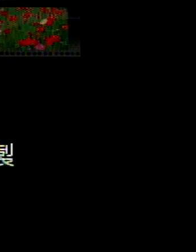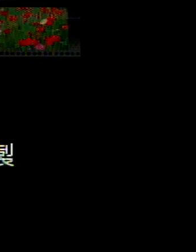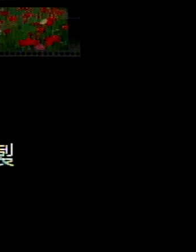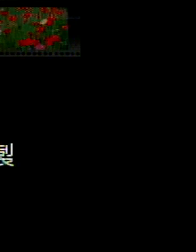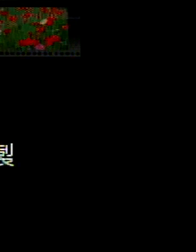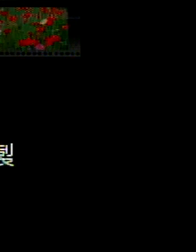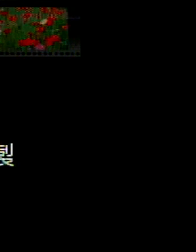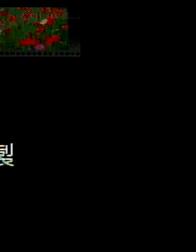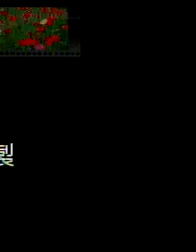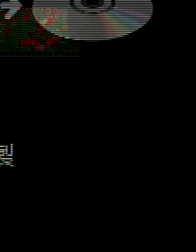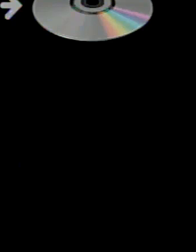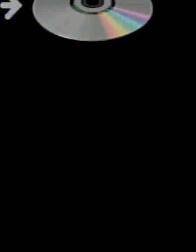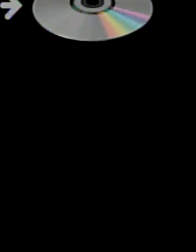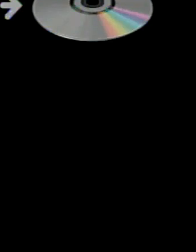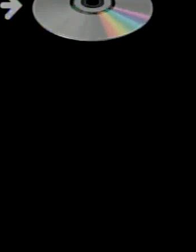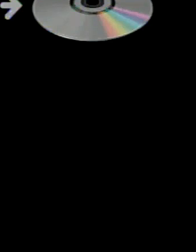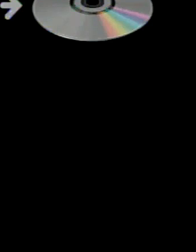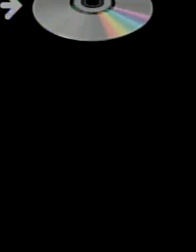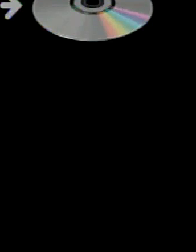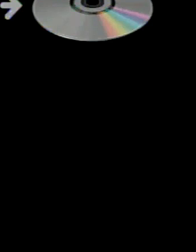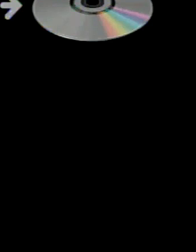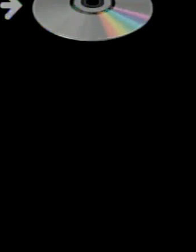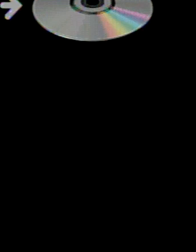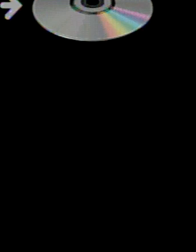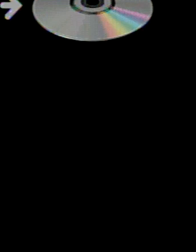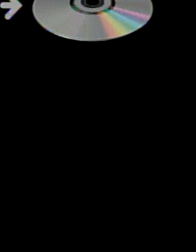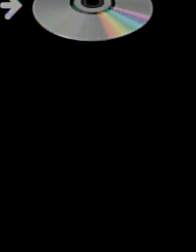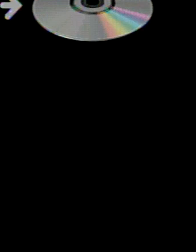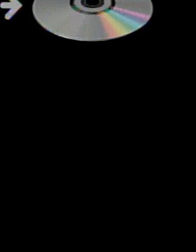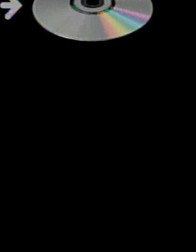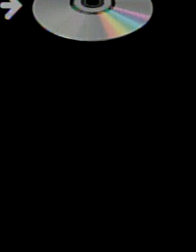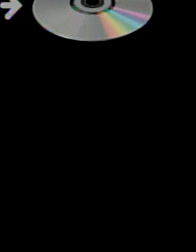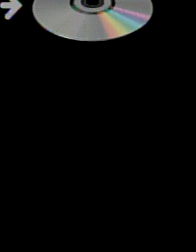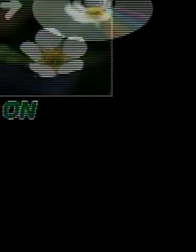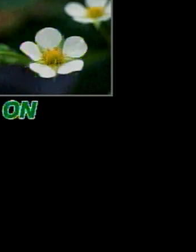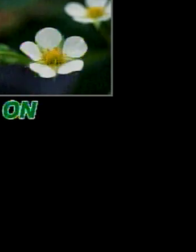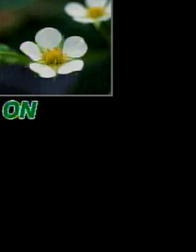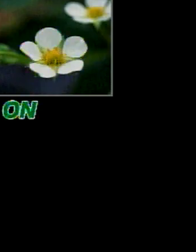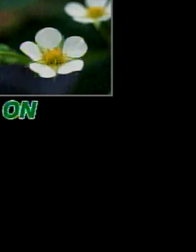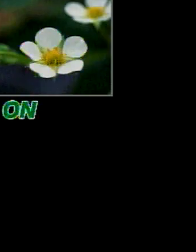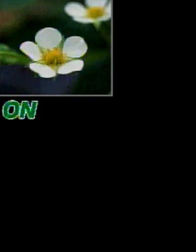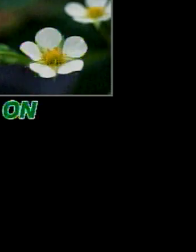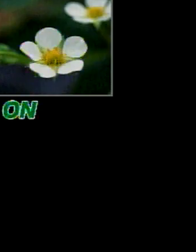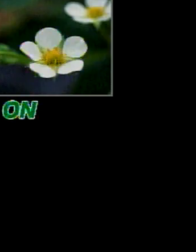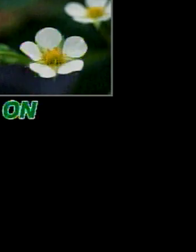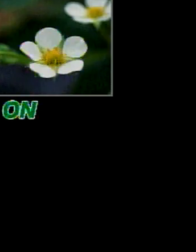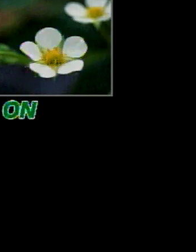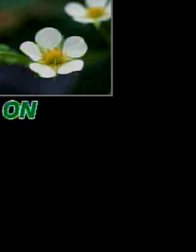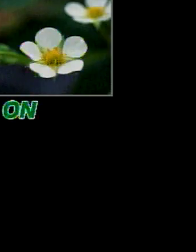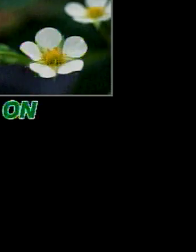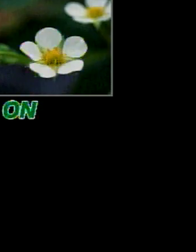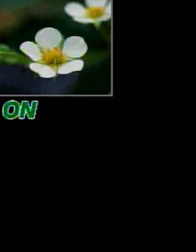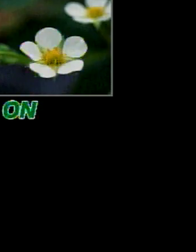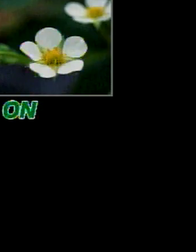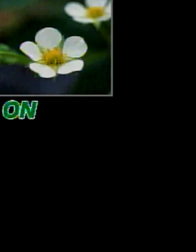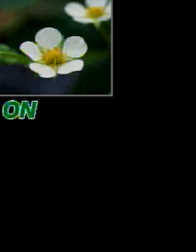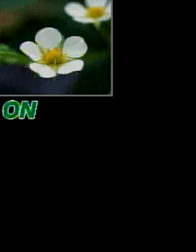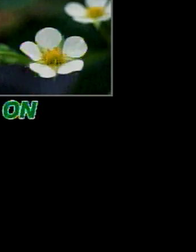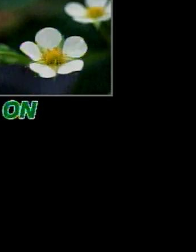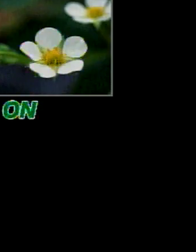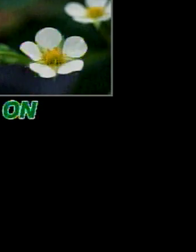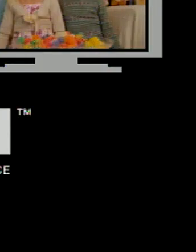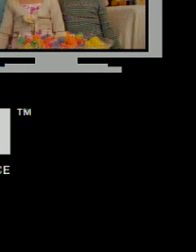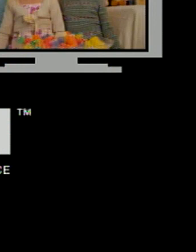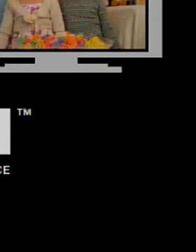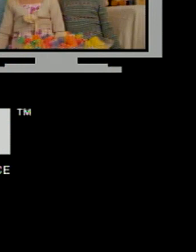了，好，各位媒体朋友，大家午安。今天是我们第812次的委员会议，那照例在下午2点举行例行的记者会。那么上